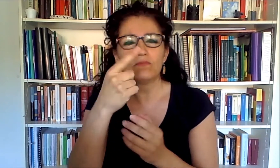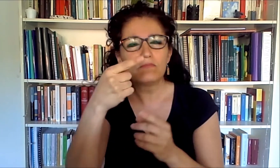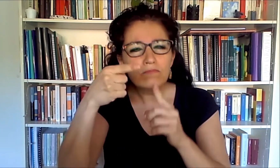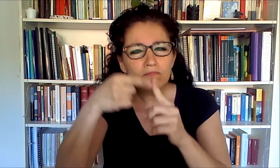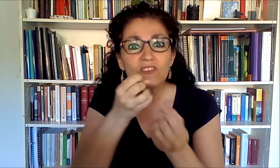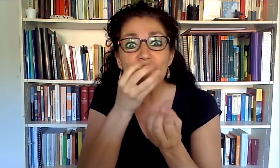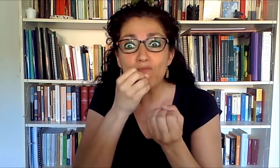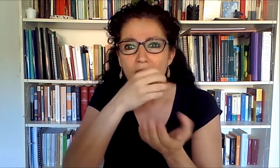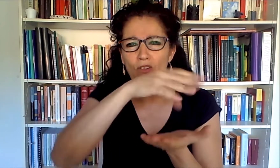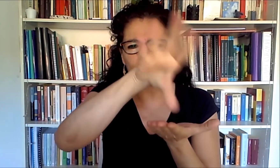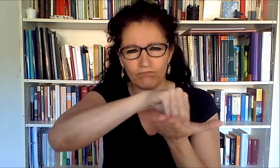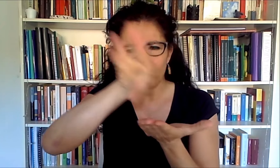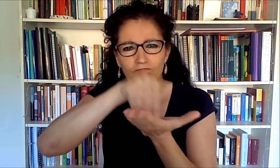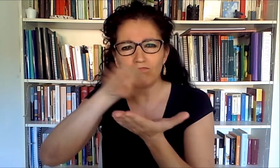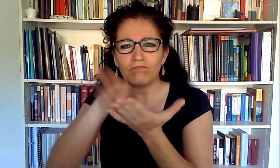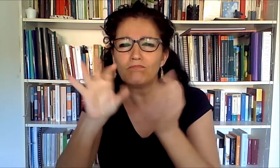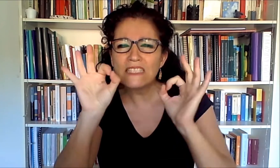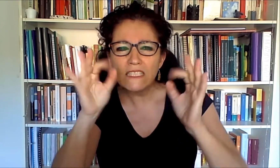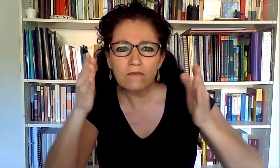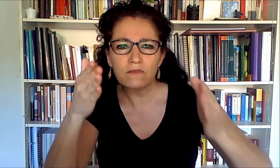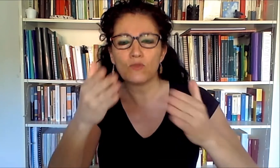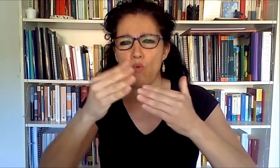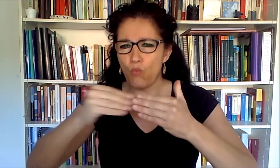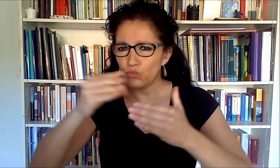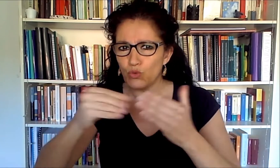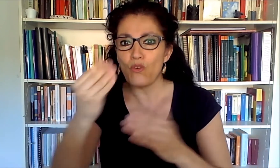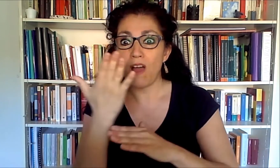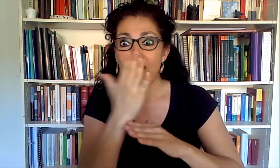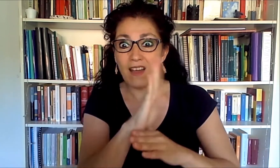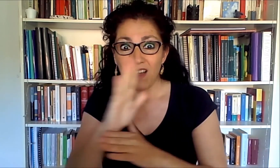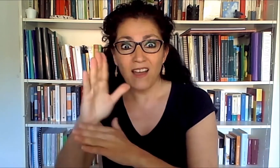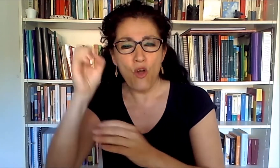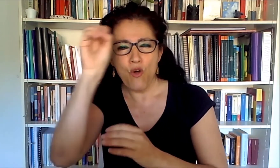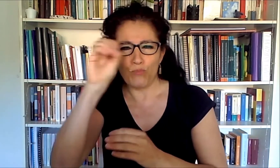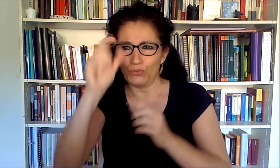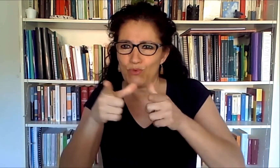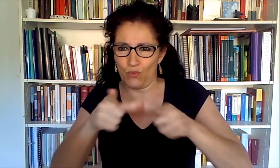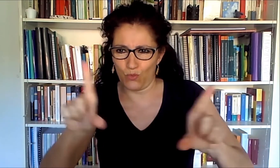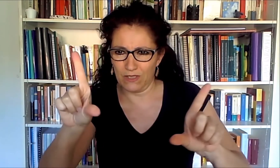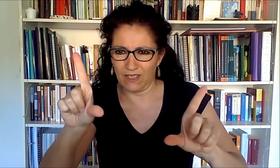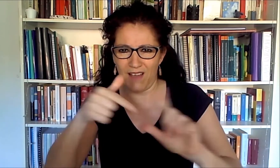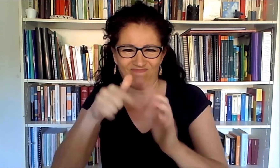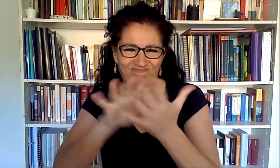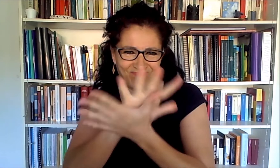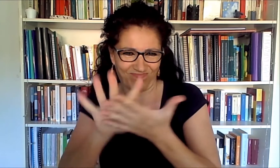esta lengua. Estos estuvieron dirigidos, por un lado, a personas sordas y sordociegas adultas signantes como